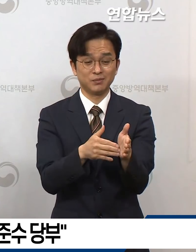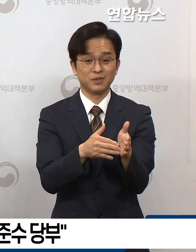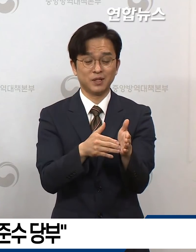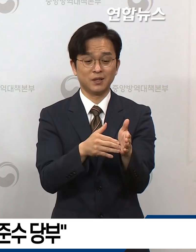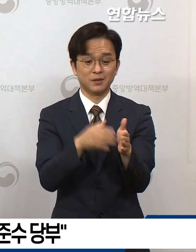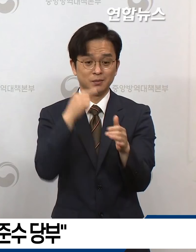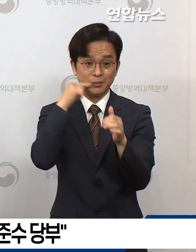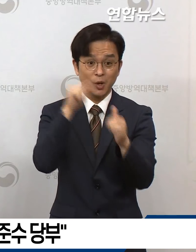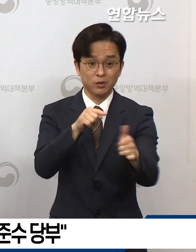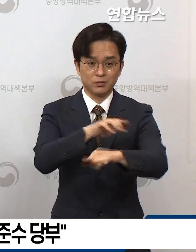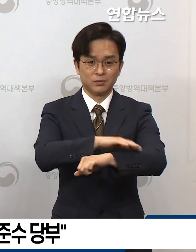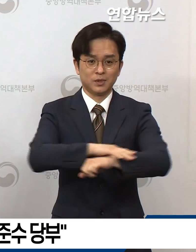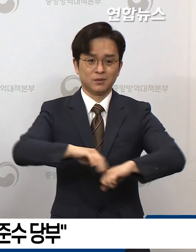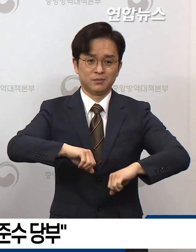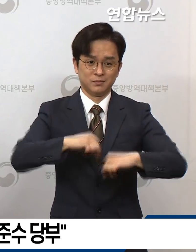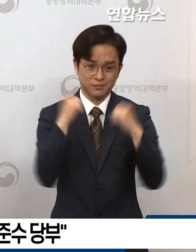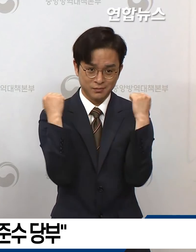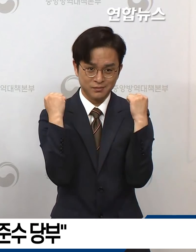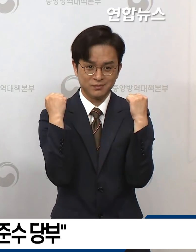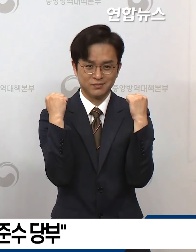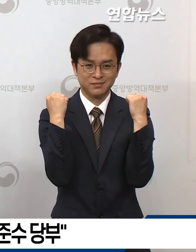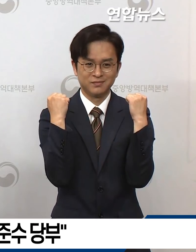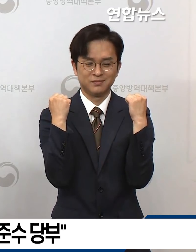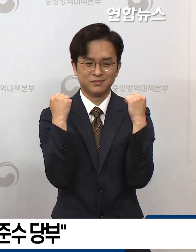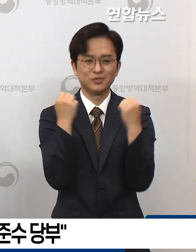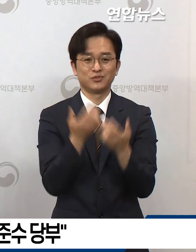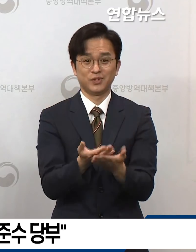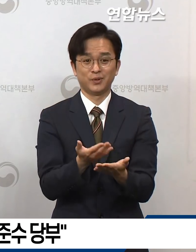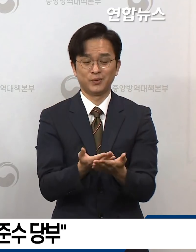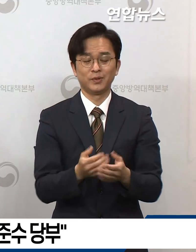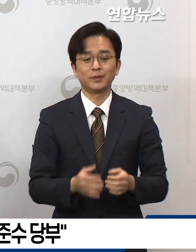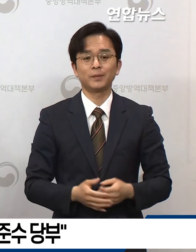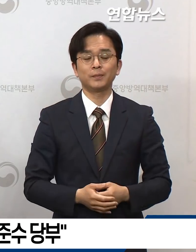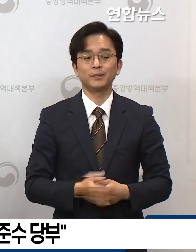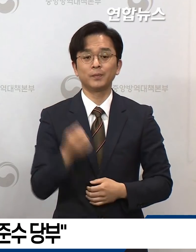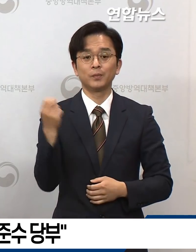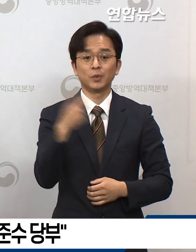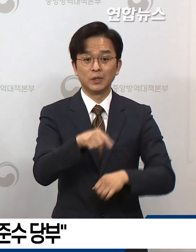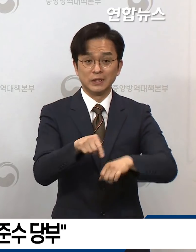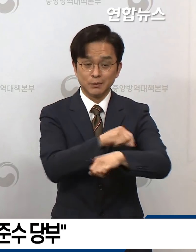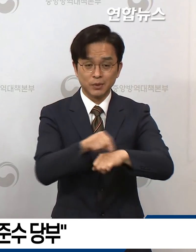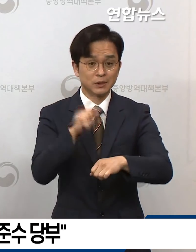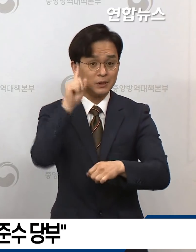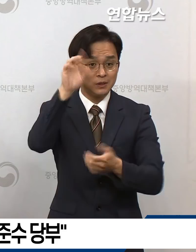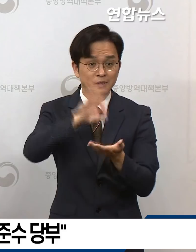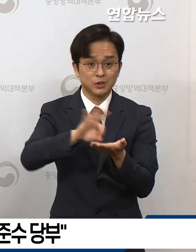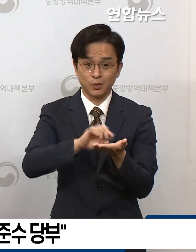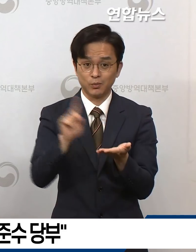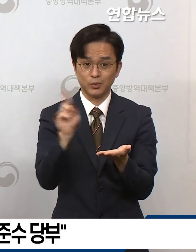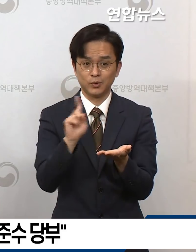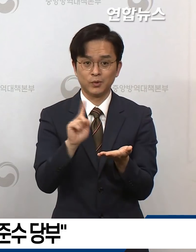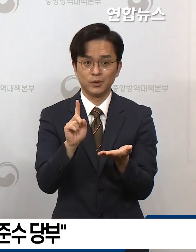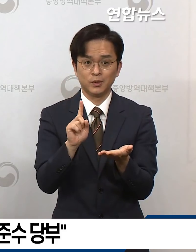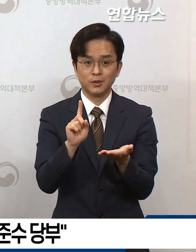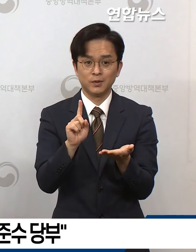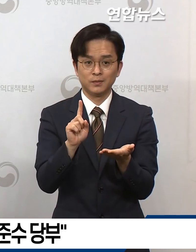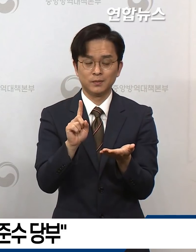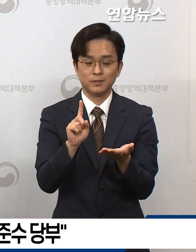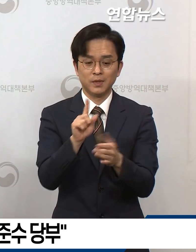적극 따라주시기를 바랍니다. 특히 주의해야 될 부분들은